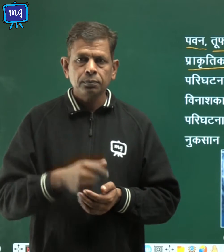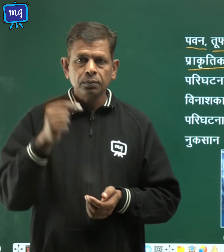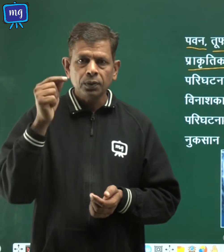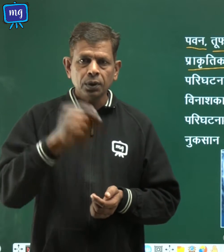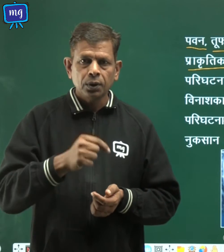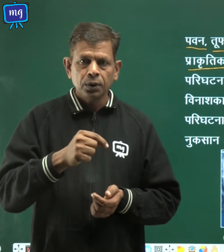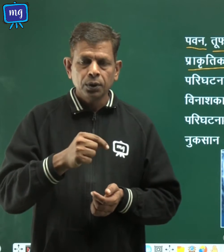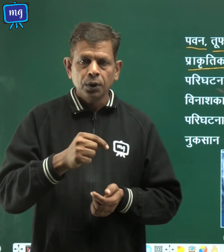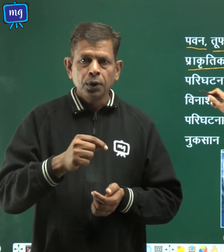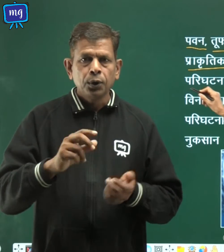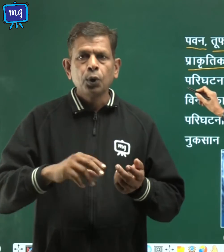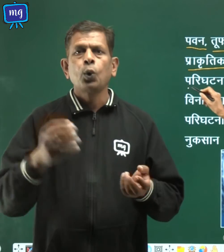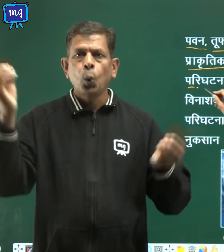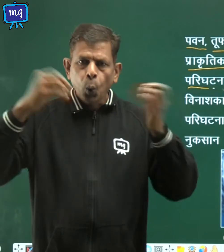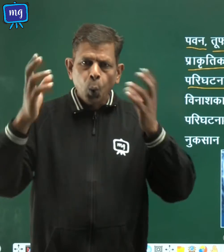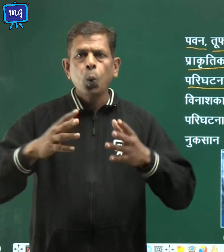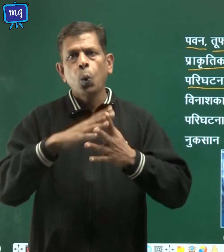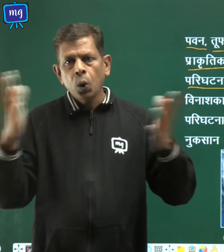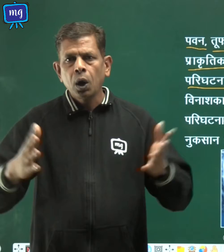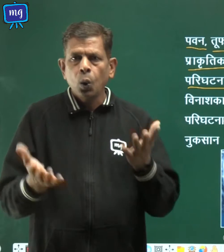ये परिघटनाएं